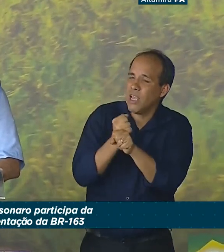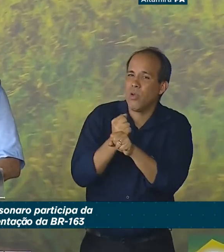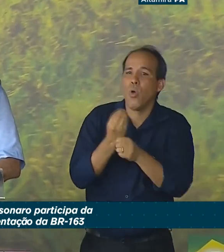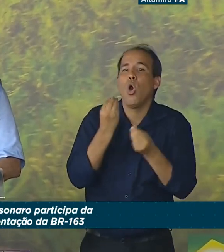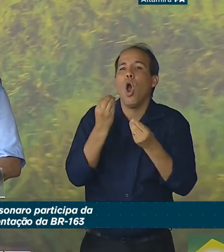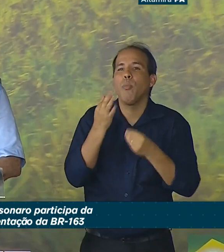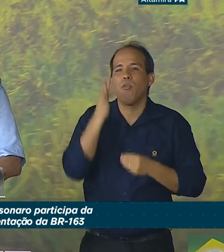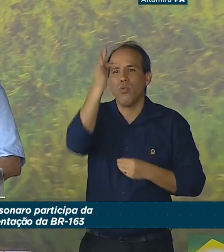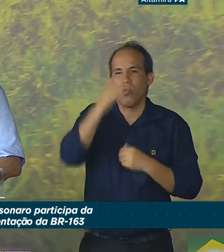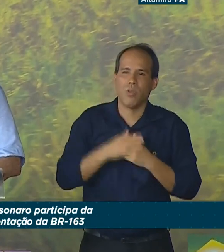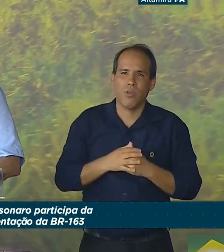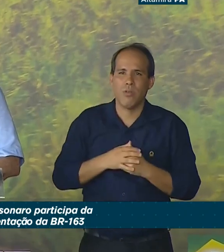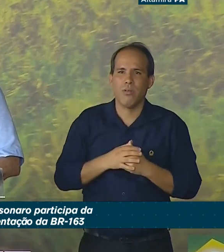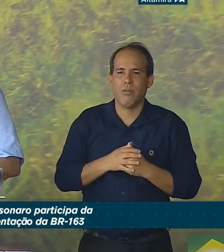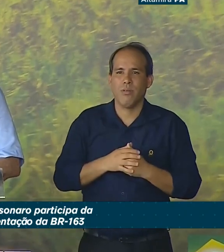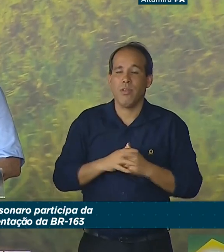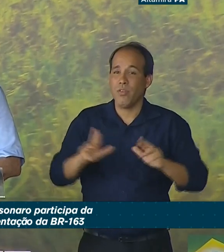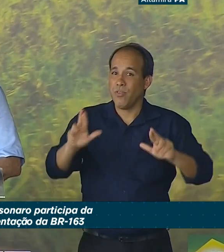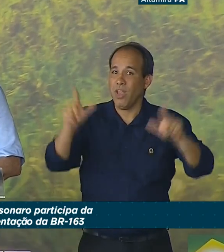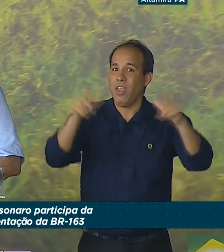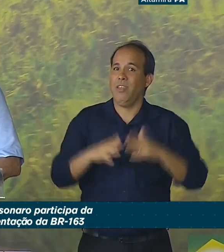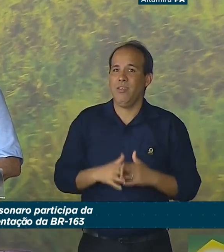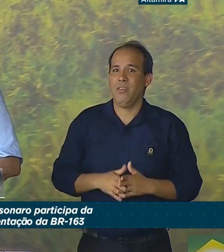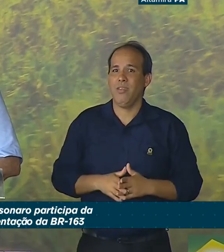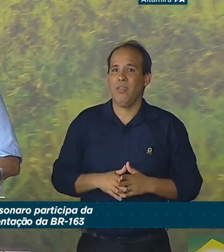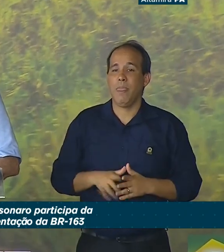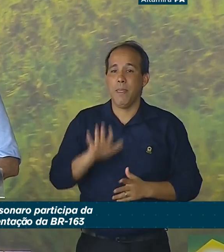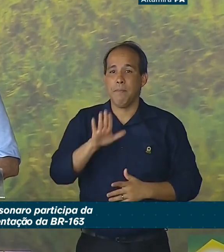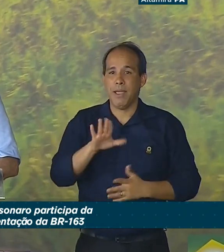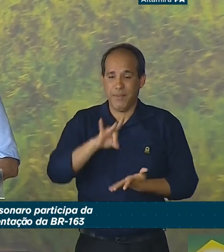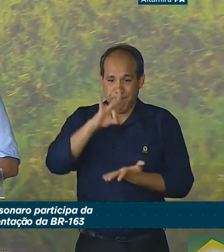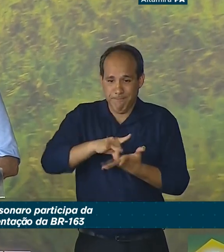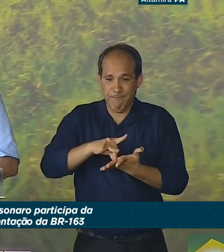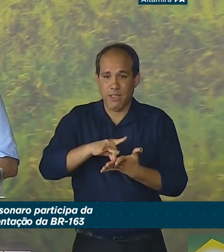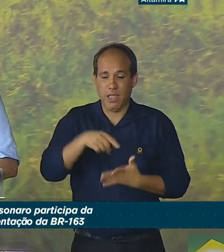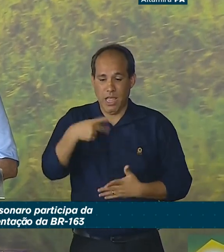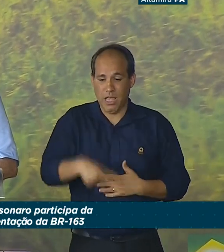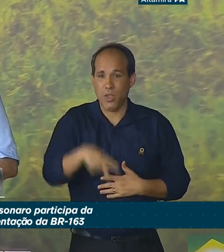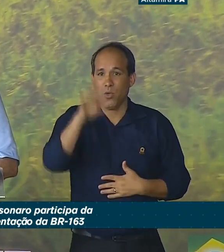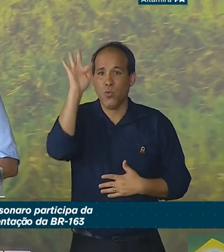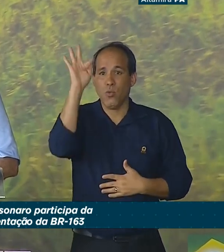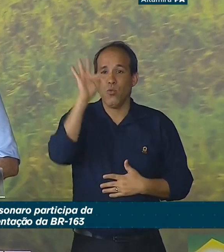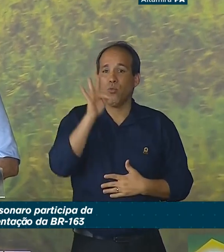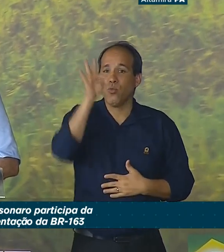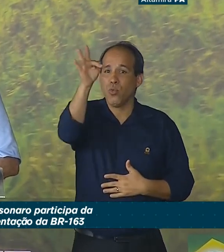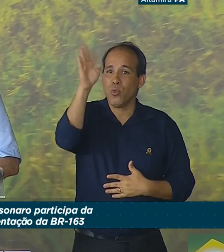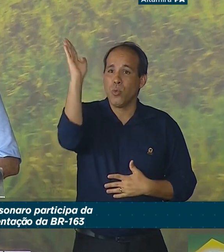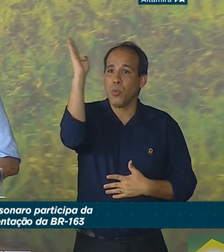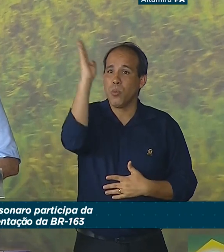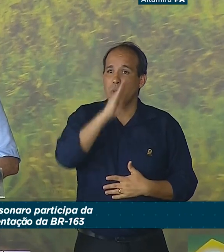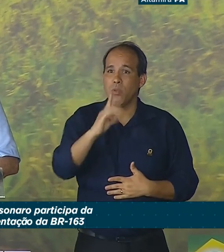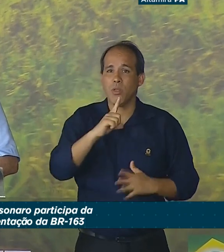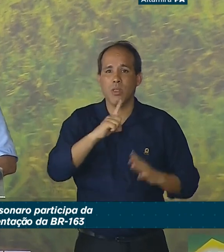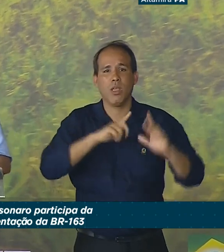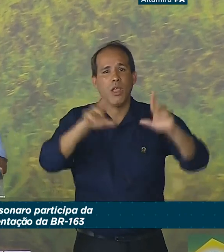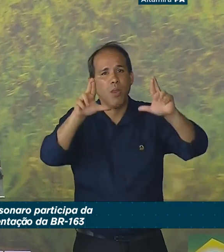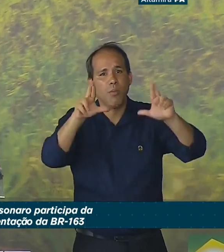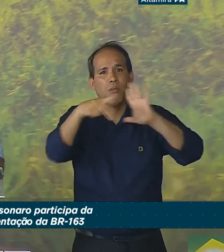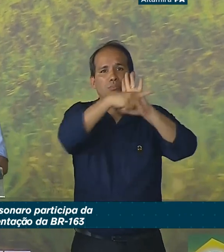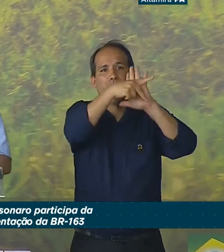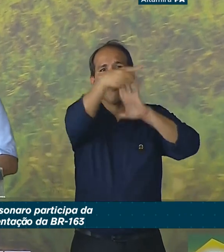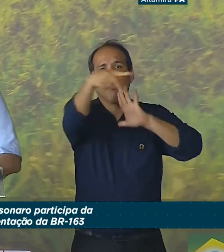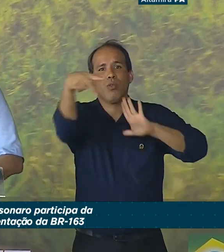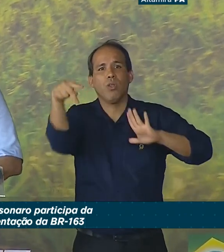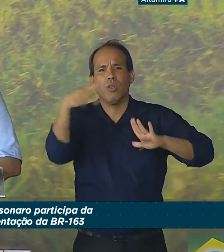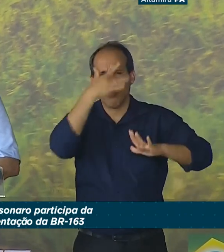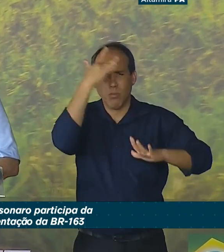vocês, mas a grande verdade é que o futuro do Brasil está nas mãos de pessoas como vocês,